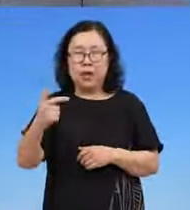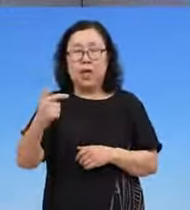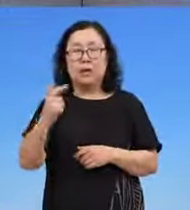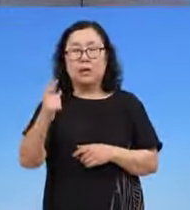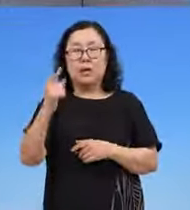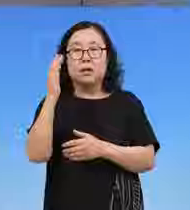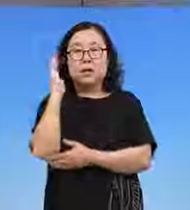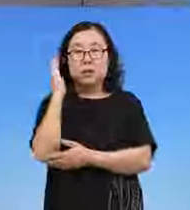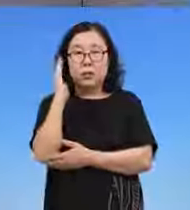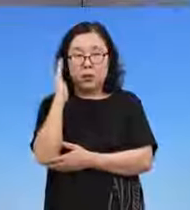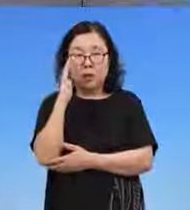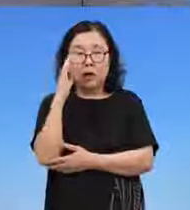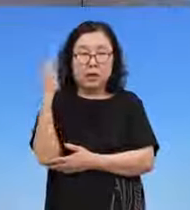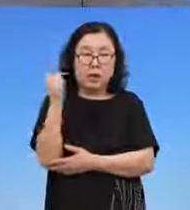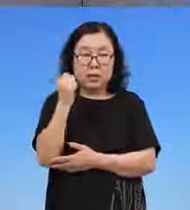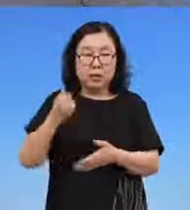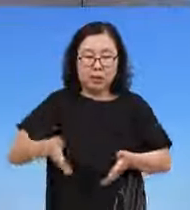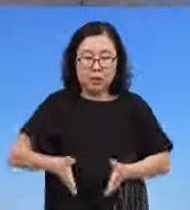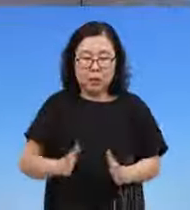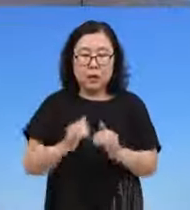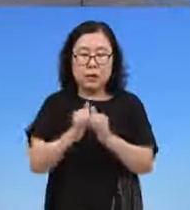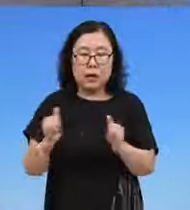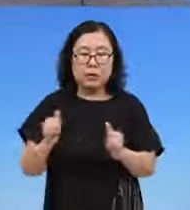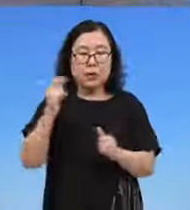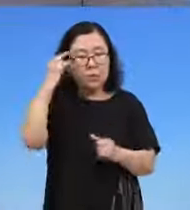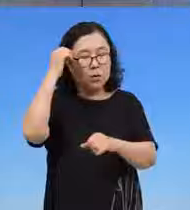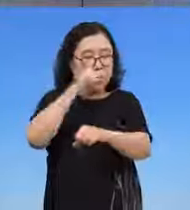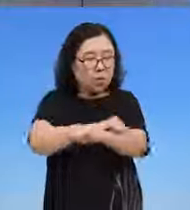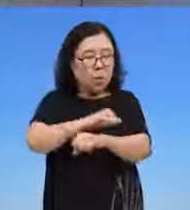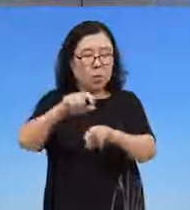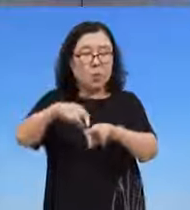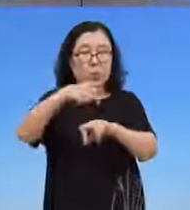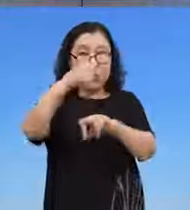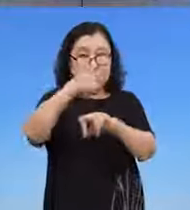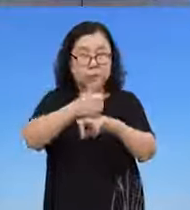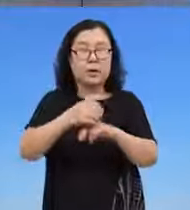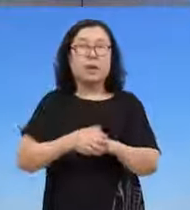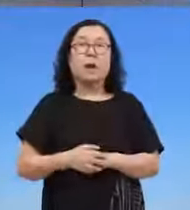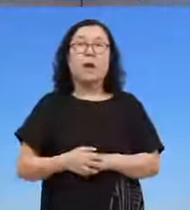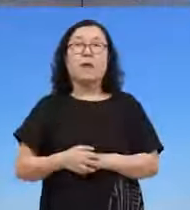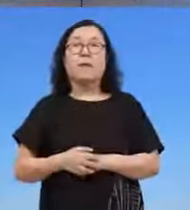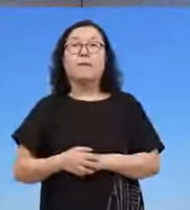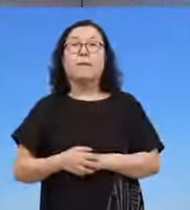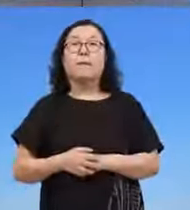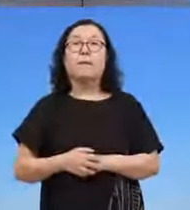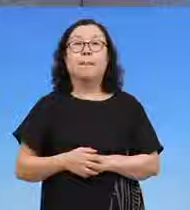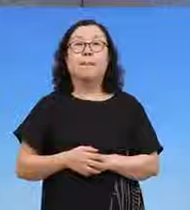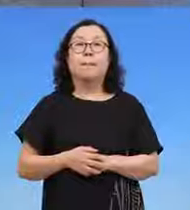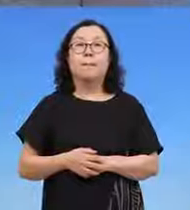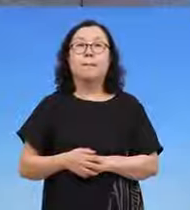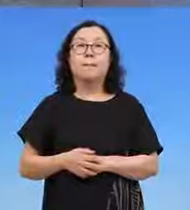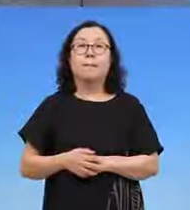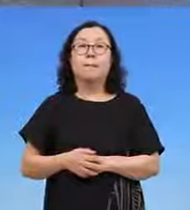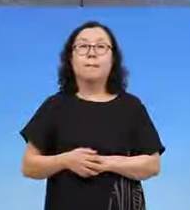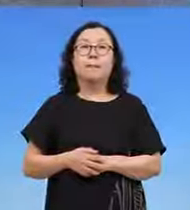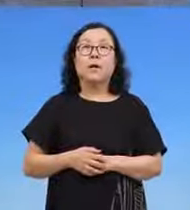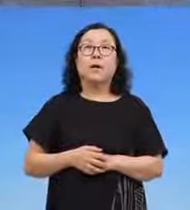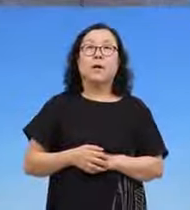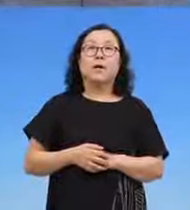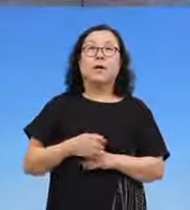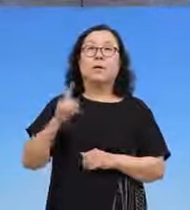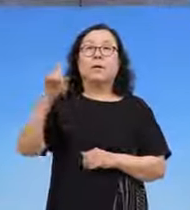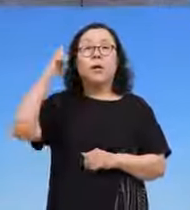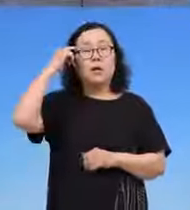같은 그런 스토리를 갖고 태어난 사람이 솔로몬이거든요. 이게 솔로몬이 갖고 있는 아픔인가